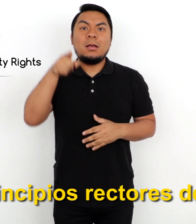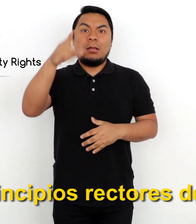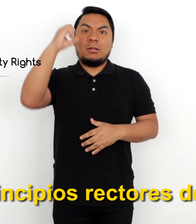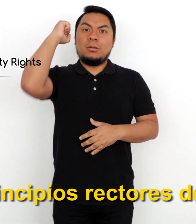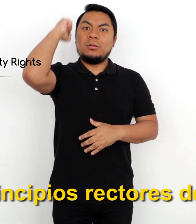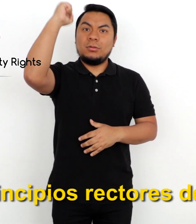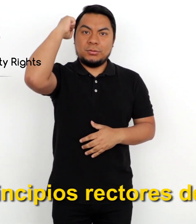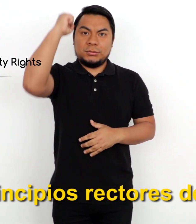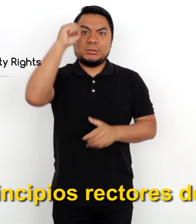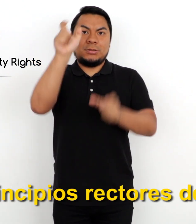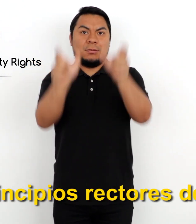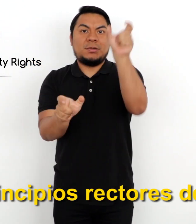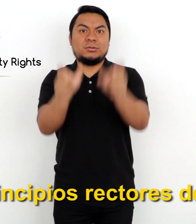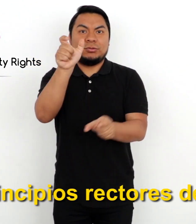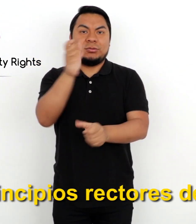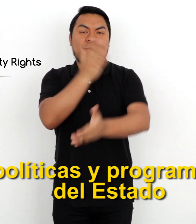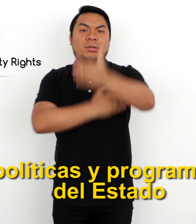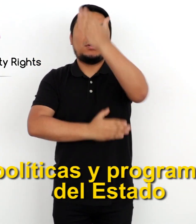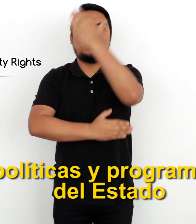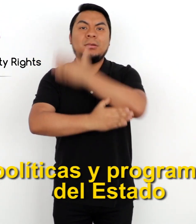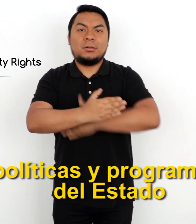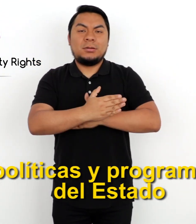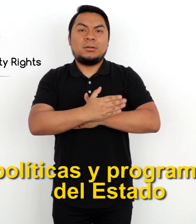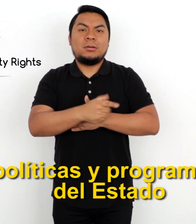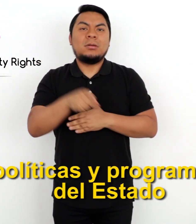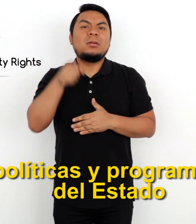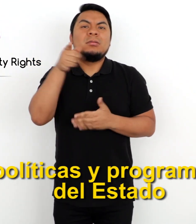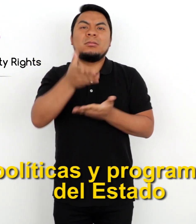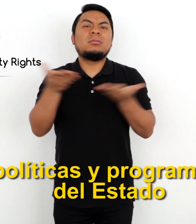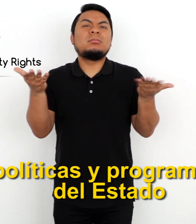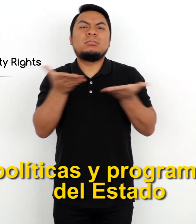PRINCIPIOS RECTORES DE LAS POLÍTICAS Y PROGRAMAS DEL ESTADO